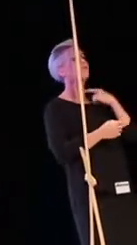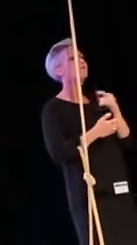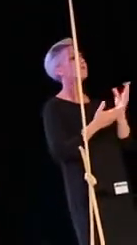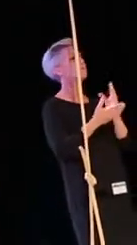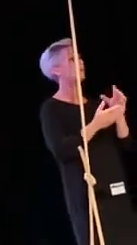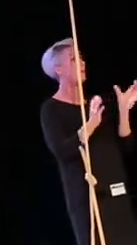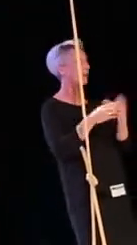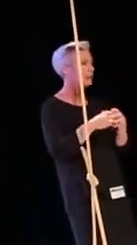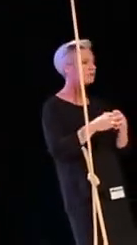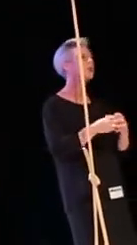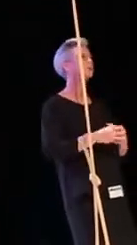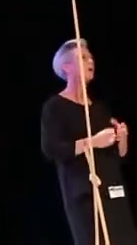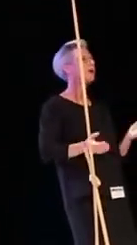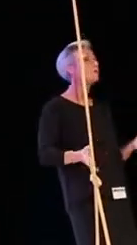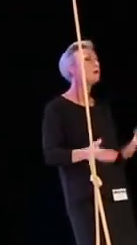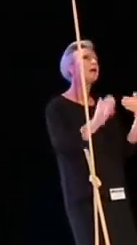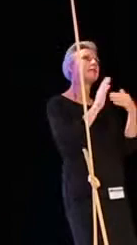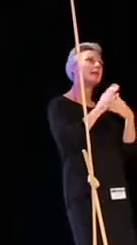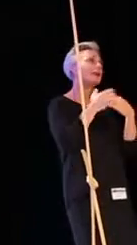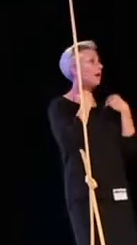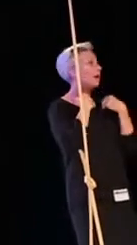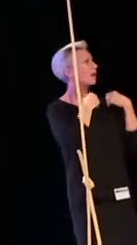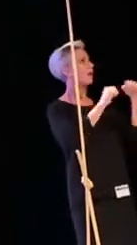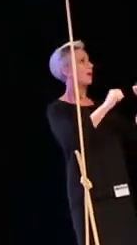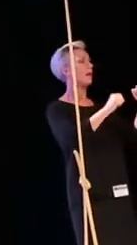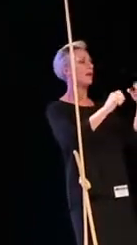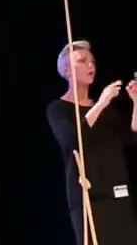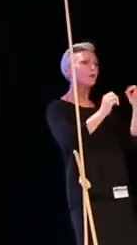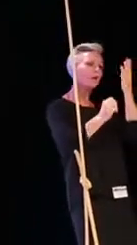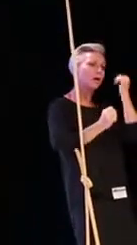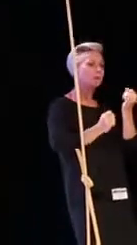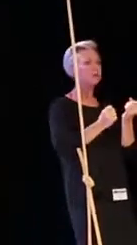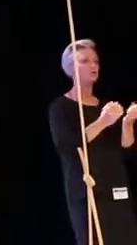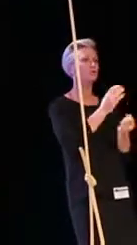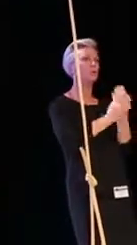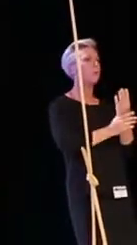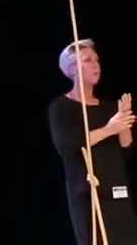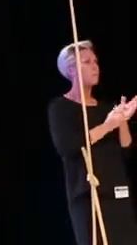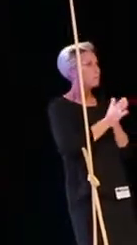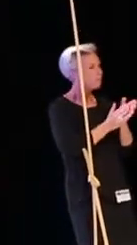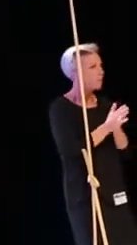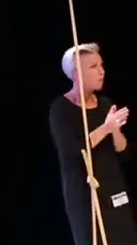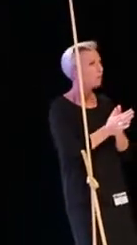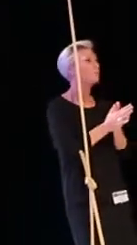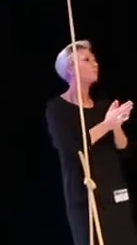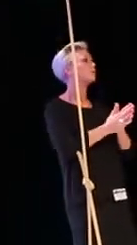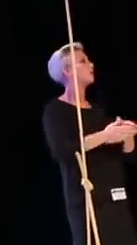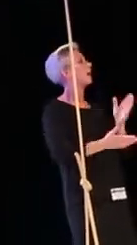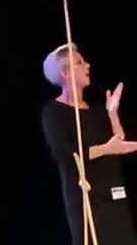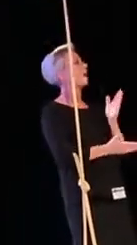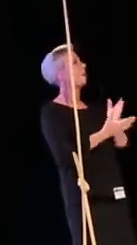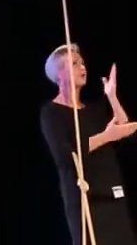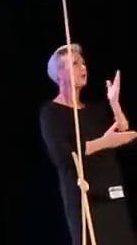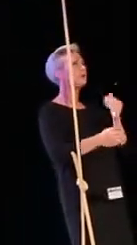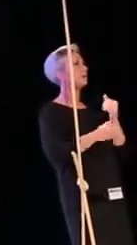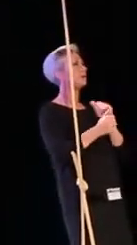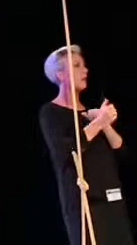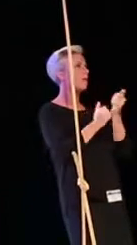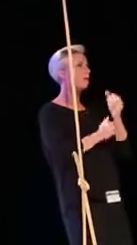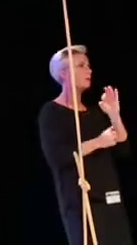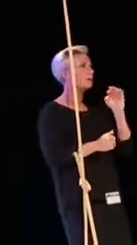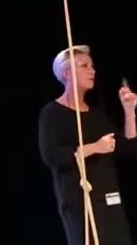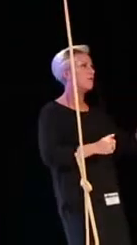Att inspirera till handling, hur skapar man motivation till det? Autentiskt ledarskap, hur kan konst på